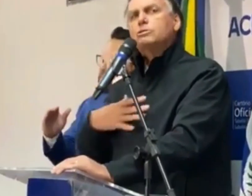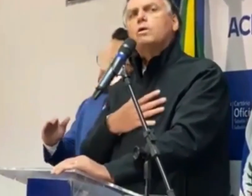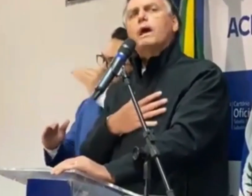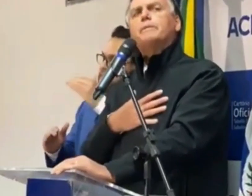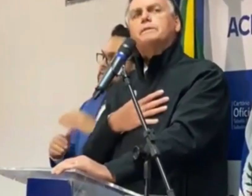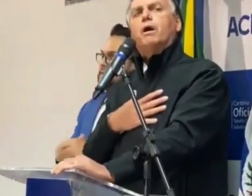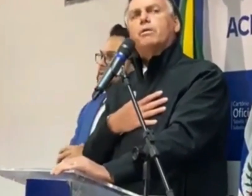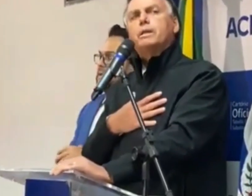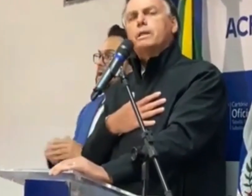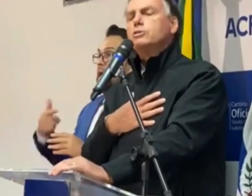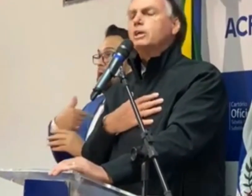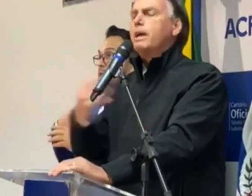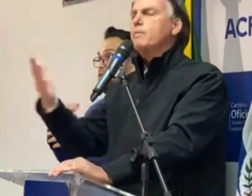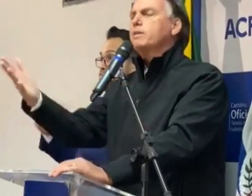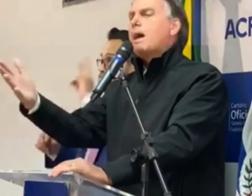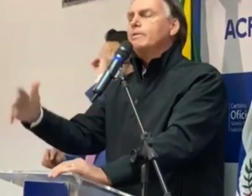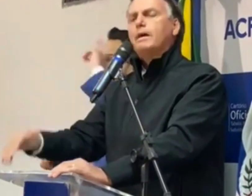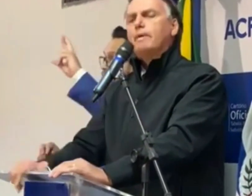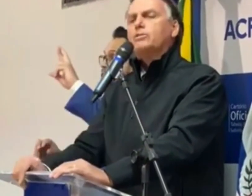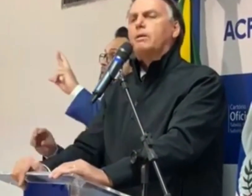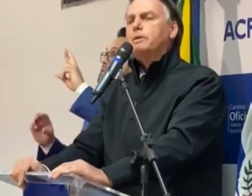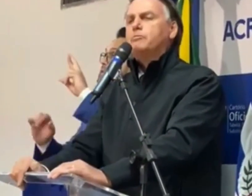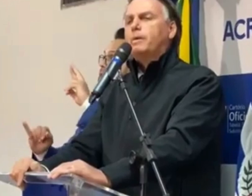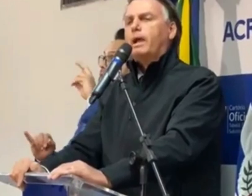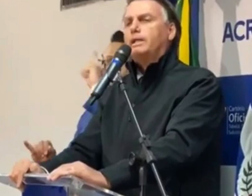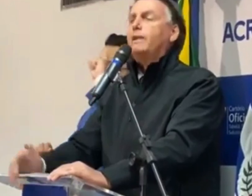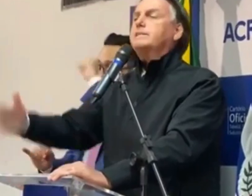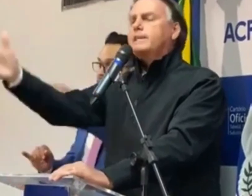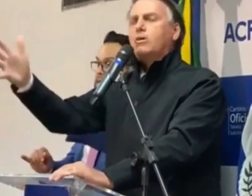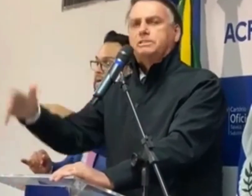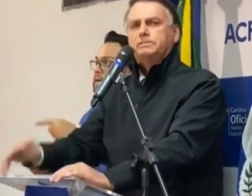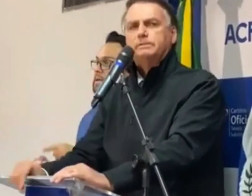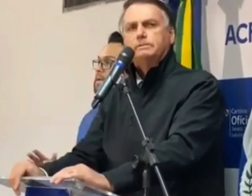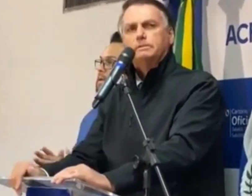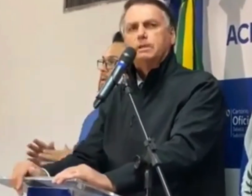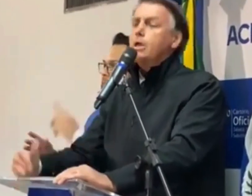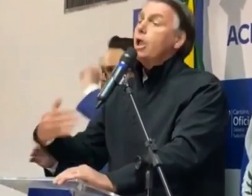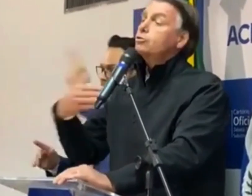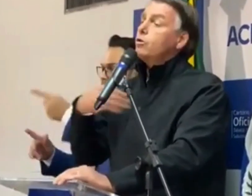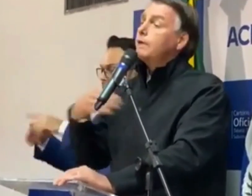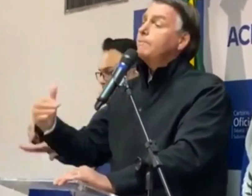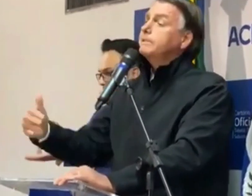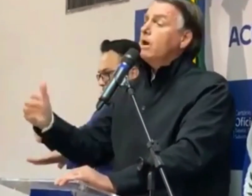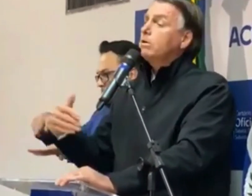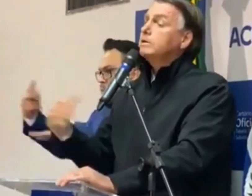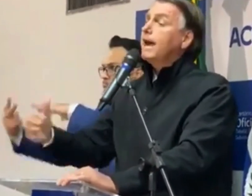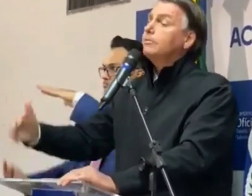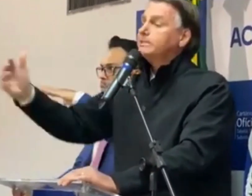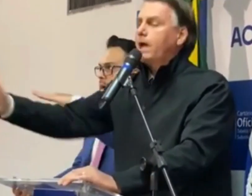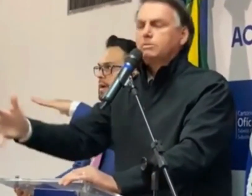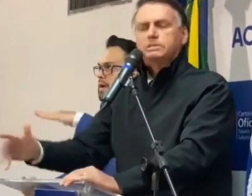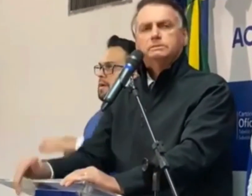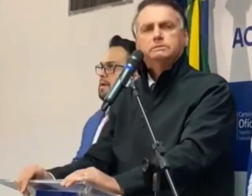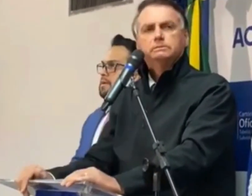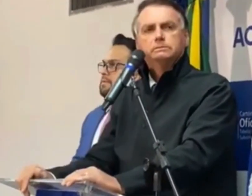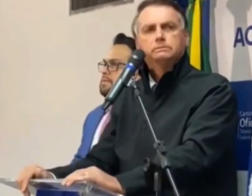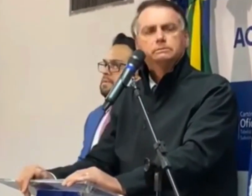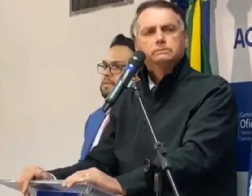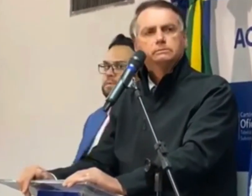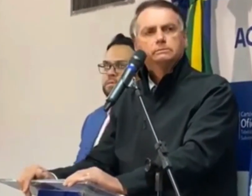Não. Eu sou capitão. Se eu chegar para o cabo na beira do abismo, para galera falar, salte! Eu sou capitão, cabo,